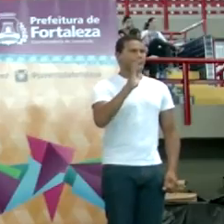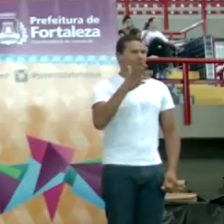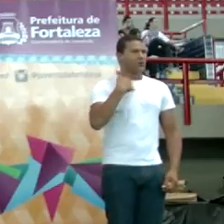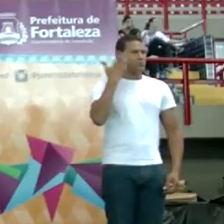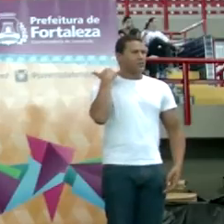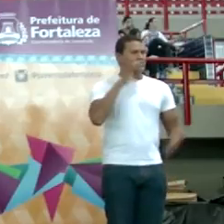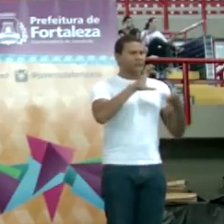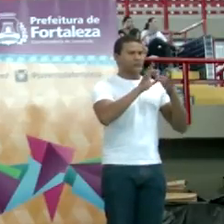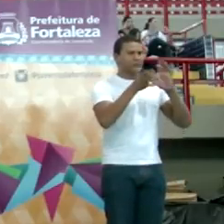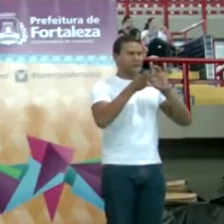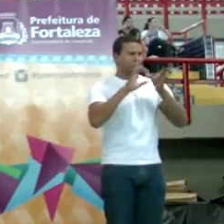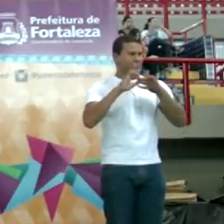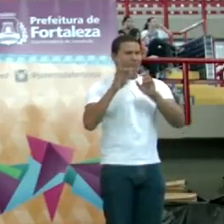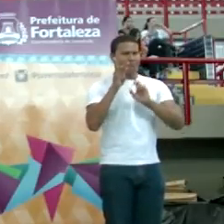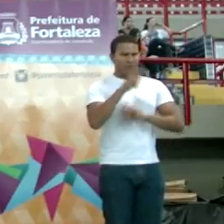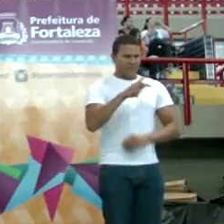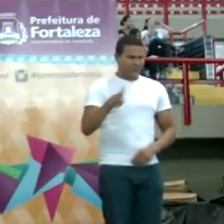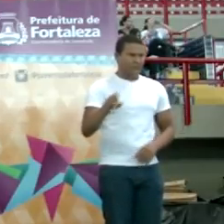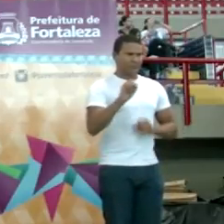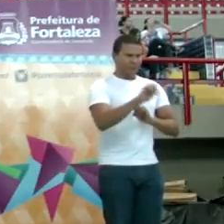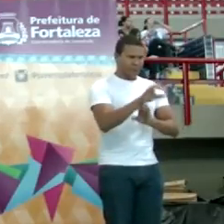fui professor de várias outras coisas.